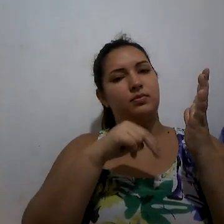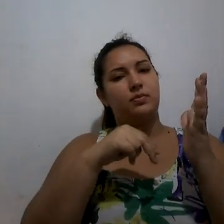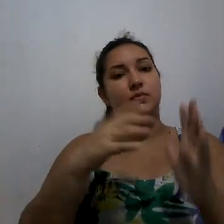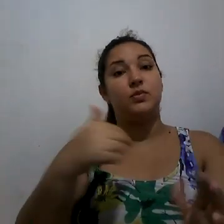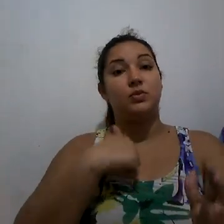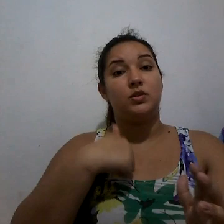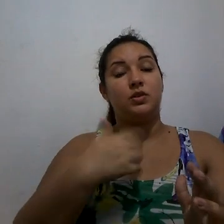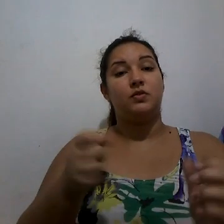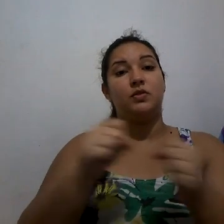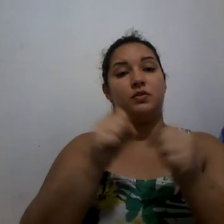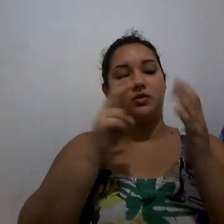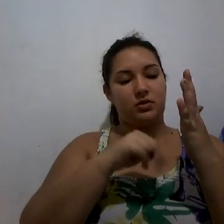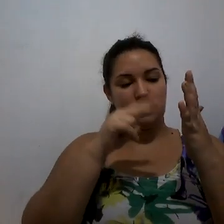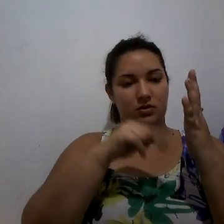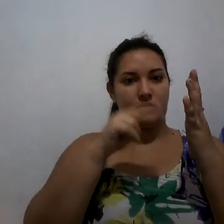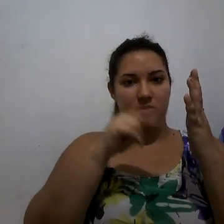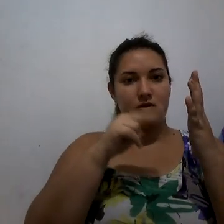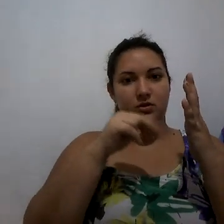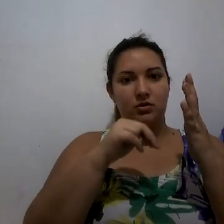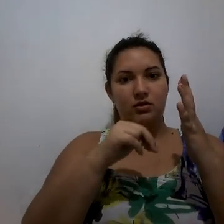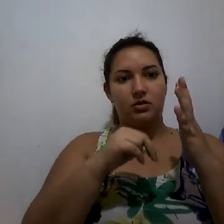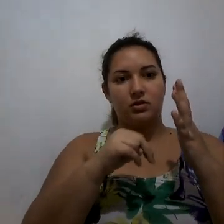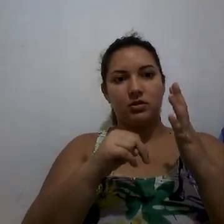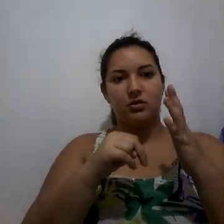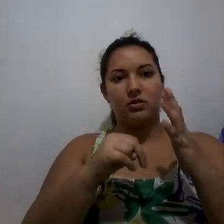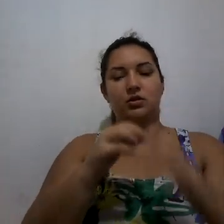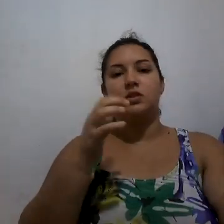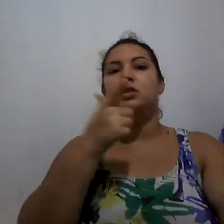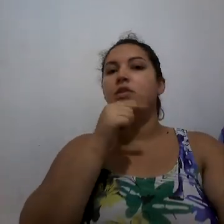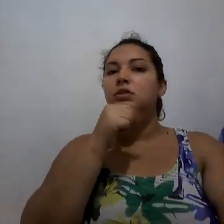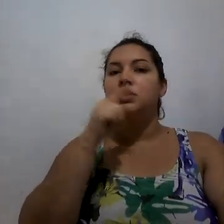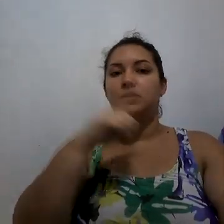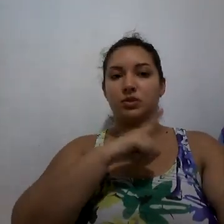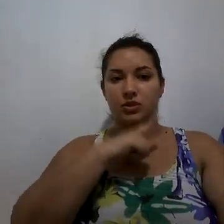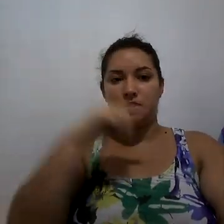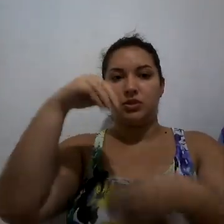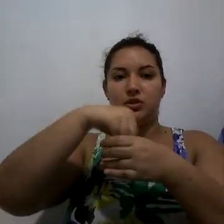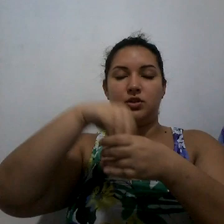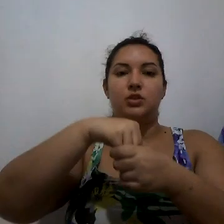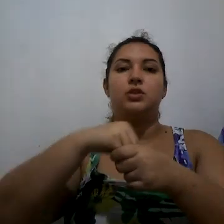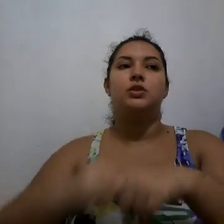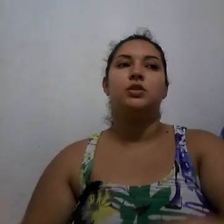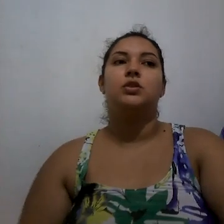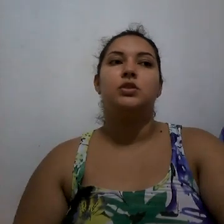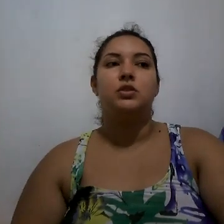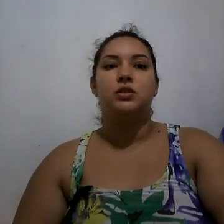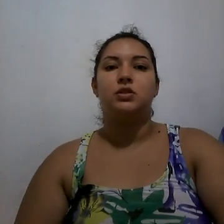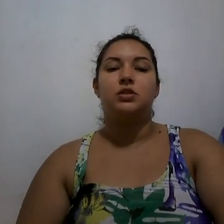fazer análise dessa porcentagem de água que eu retirei dali de dentro, será que dentro